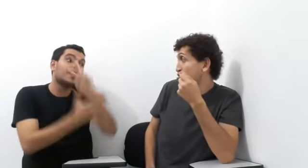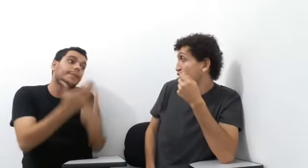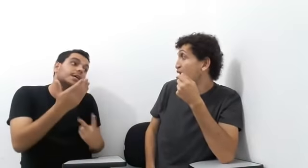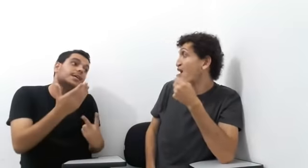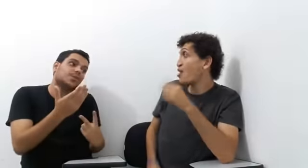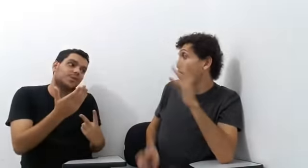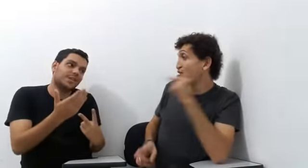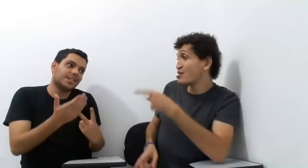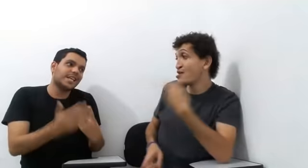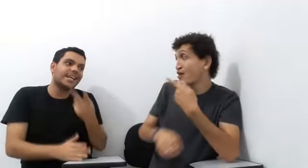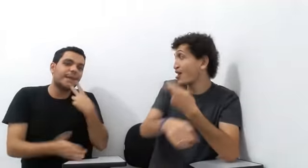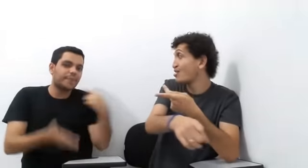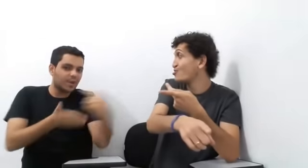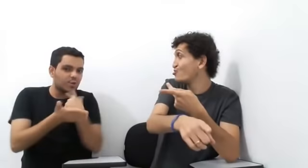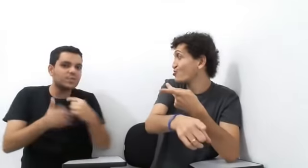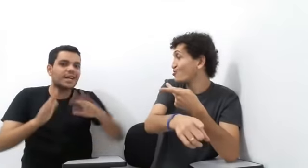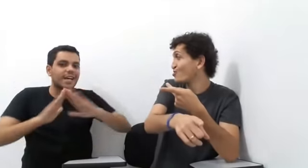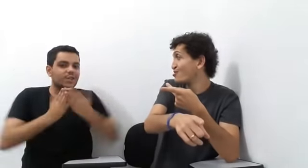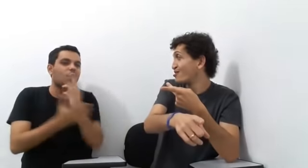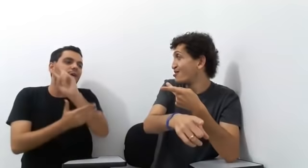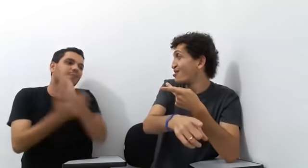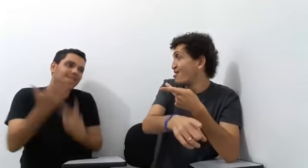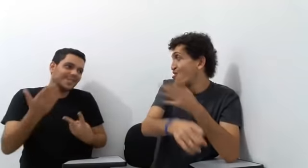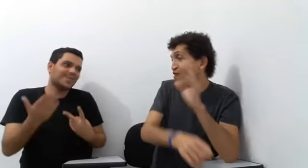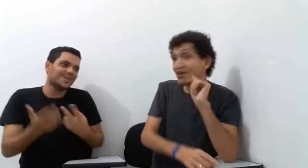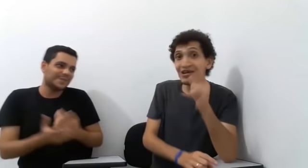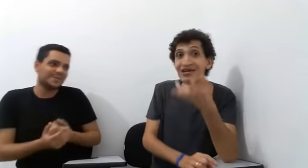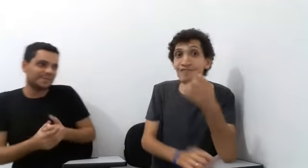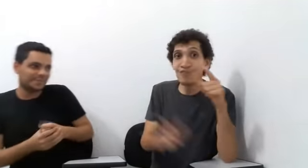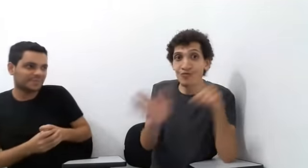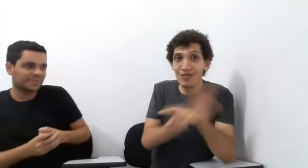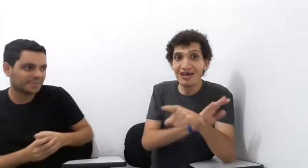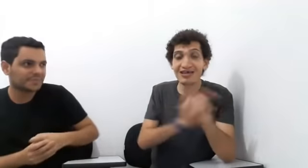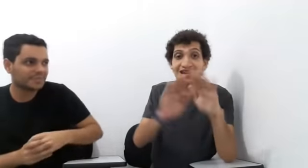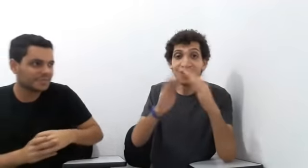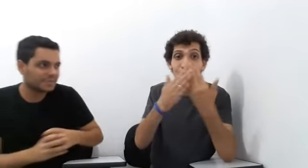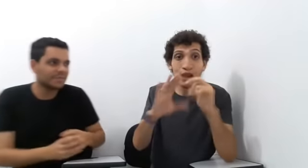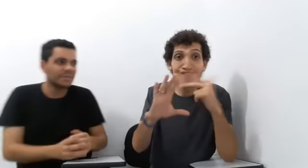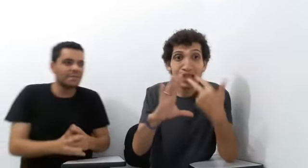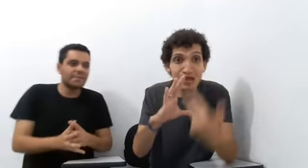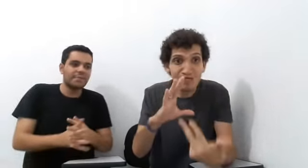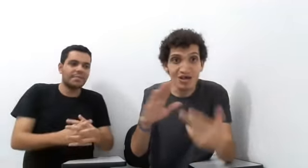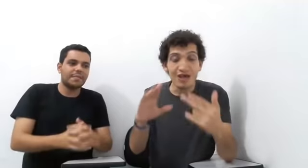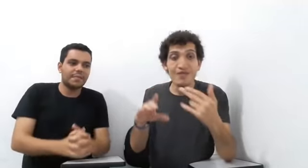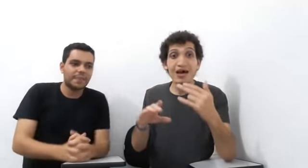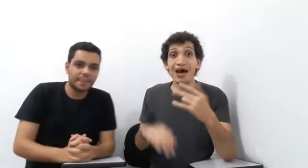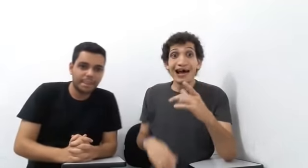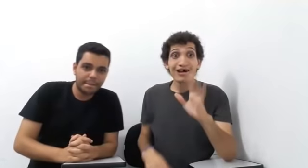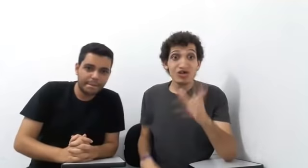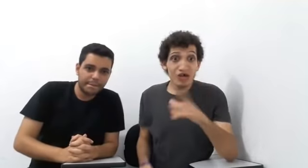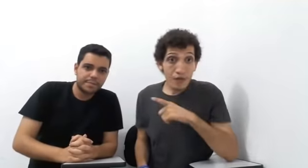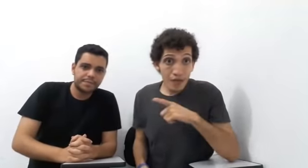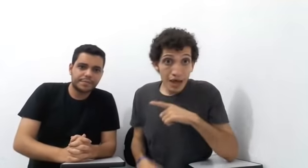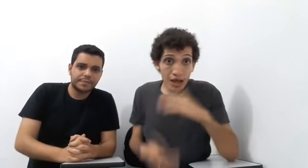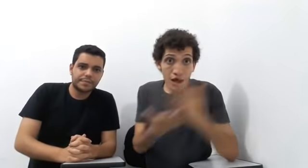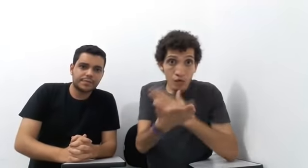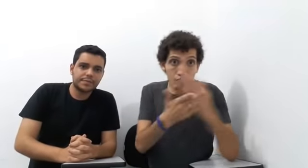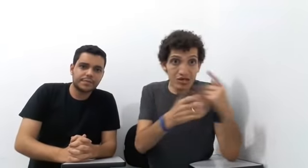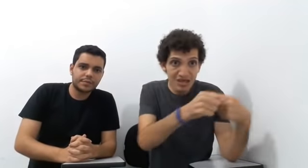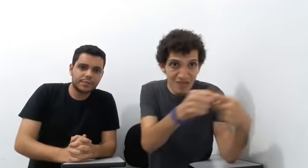bilíngue. Que a pergunta é escola bilíngue. Eu acho que eu queria perguntar se era escola bilíngue, né? Já tem algumas